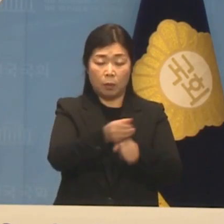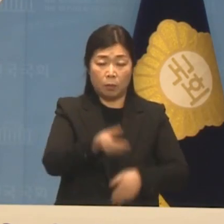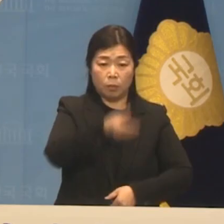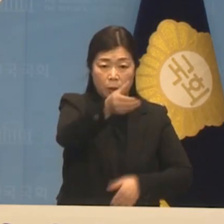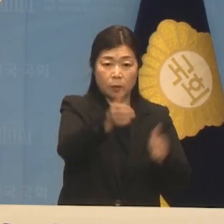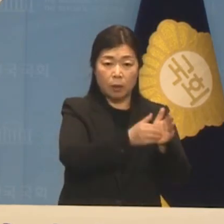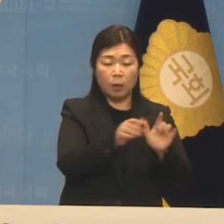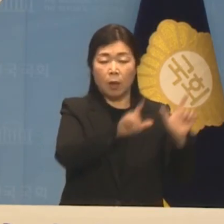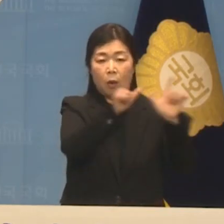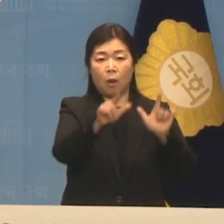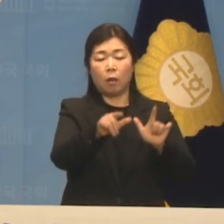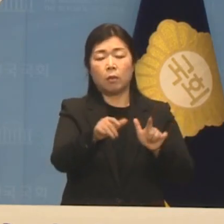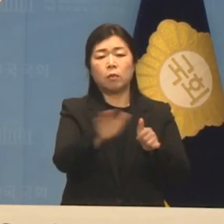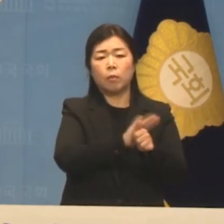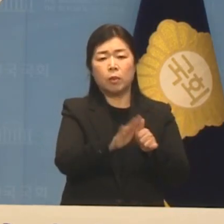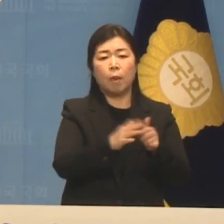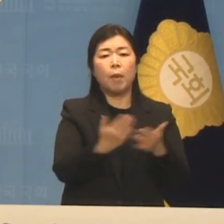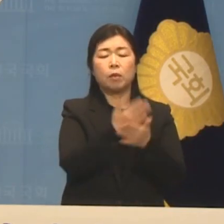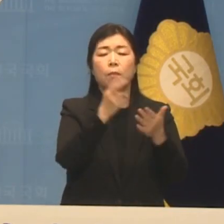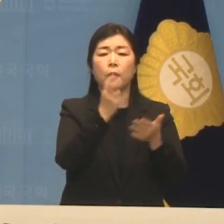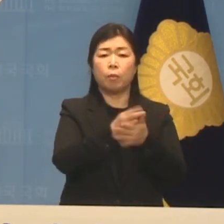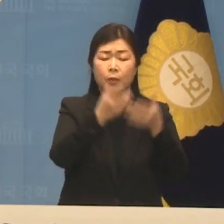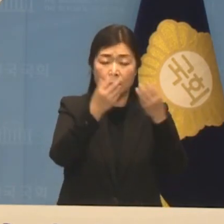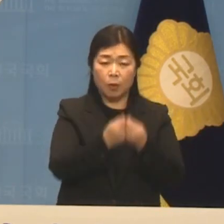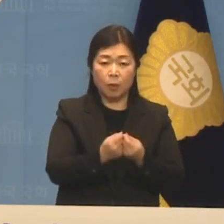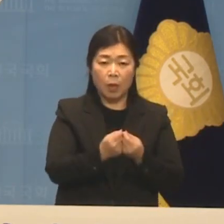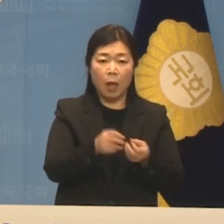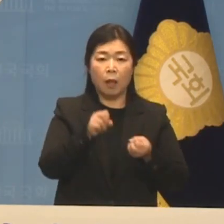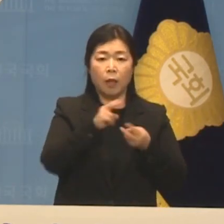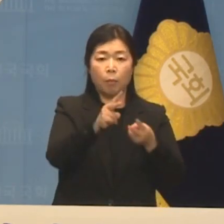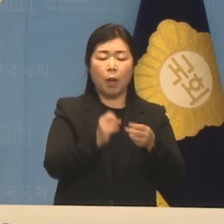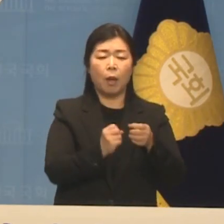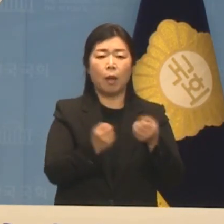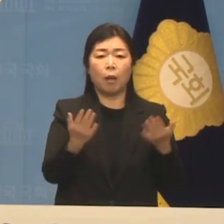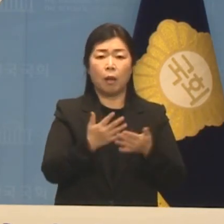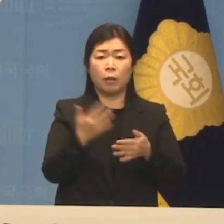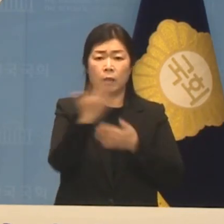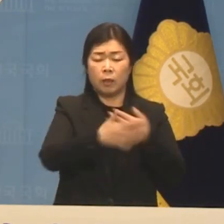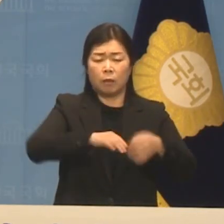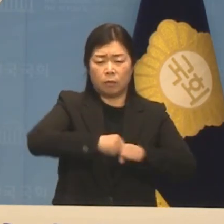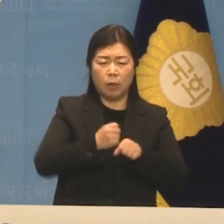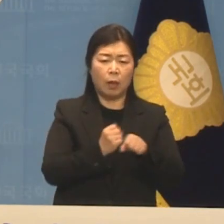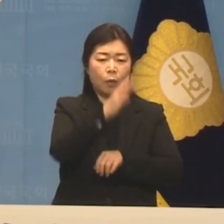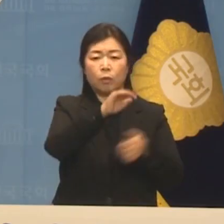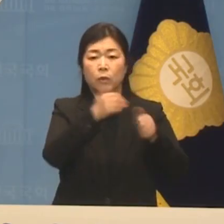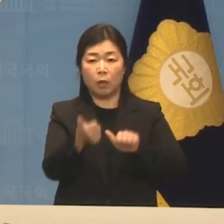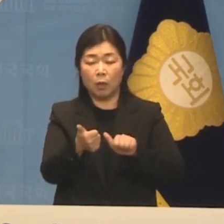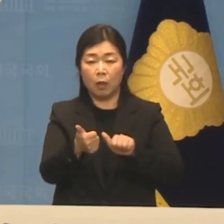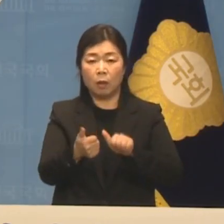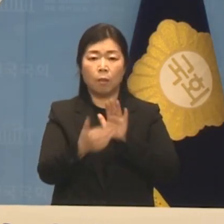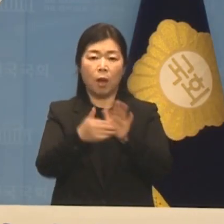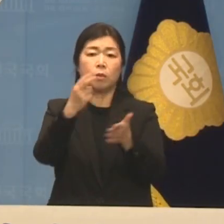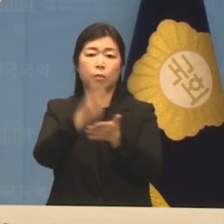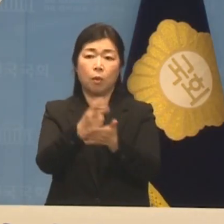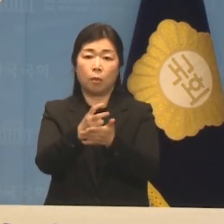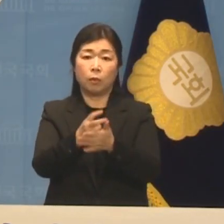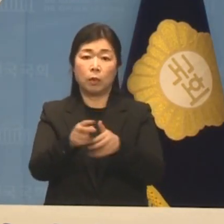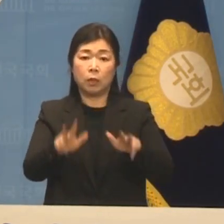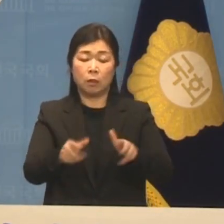발전산업법 개정안 일명 택배 가로사 방지법도 상임위원회에 상정된